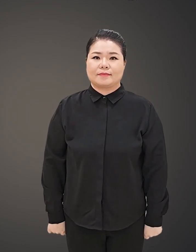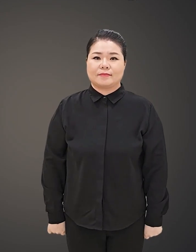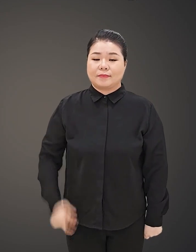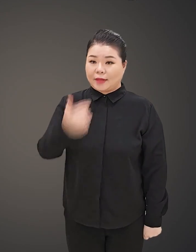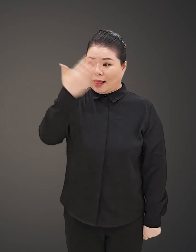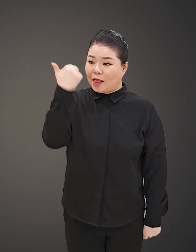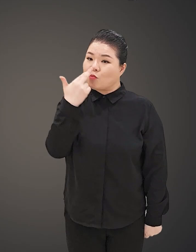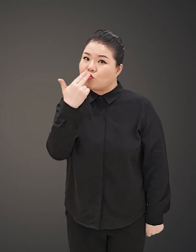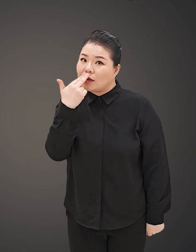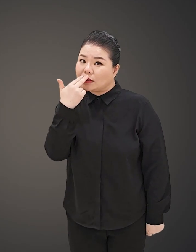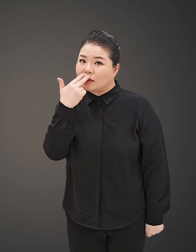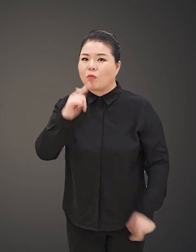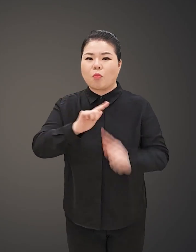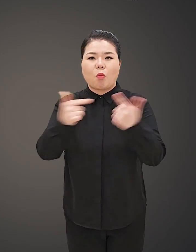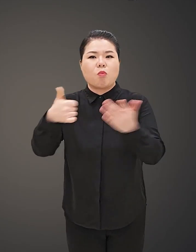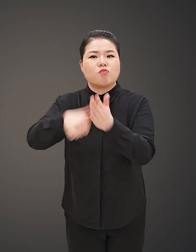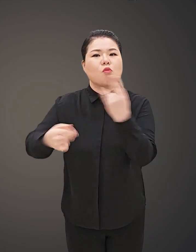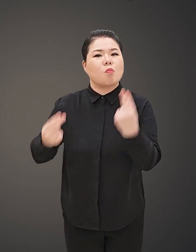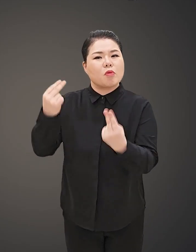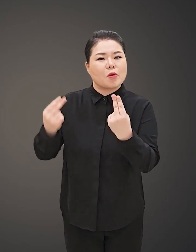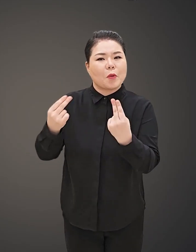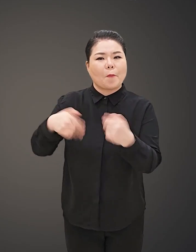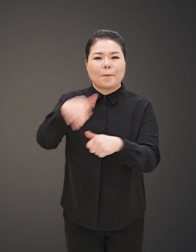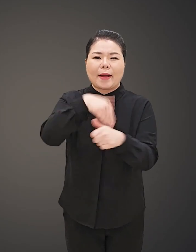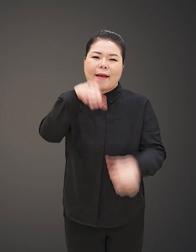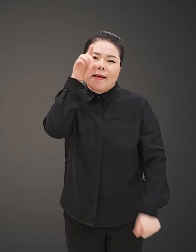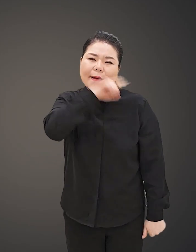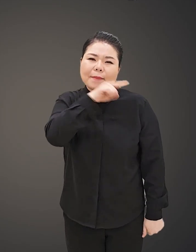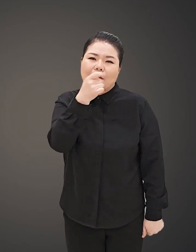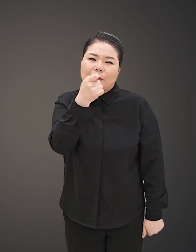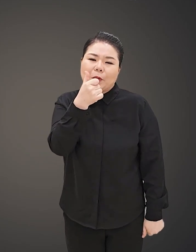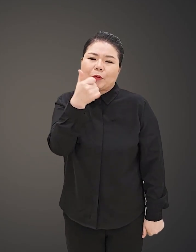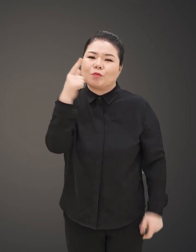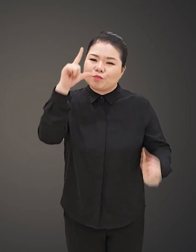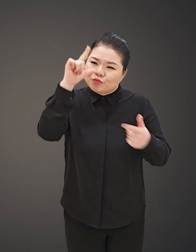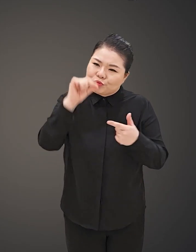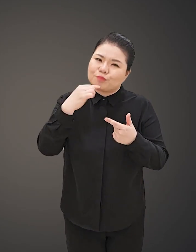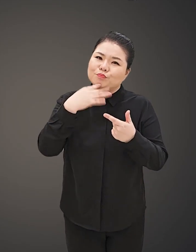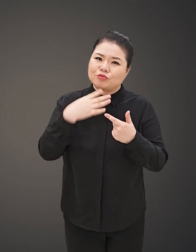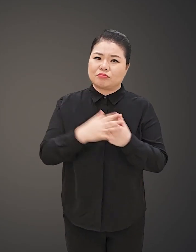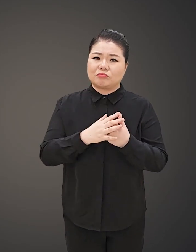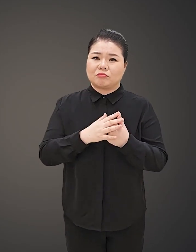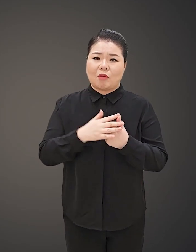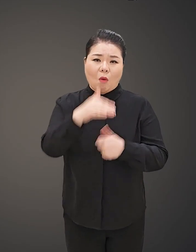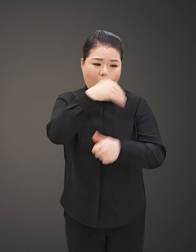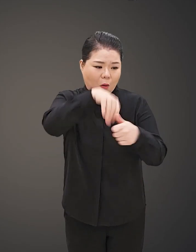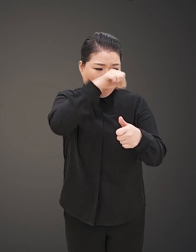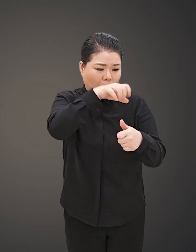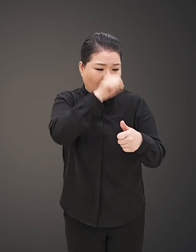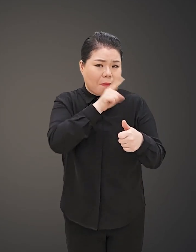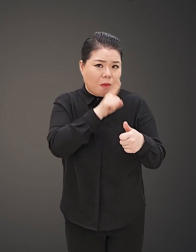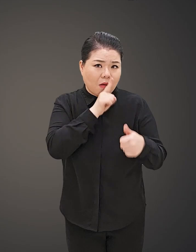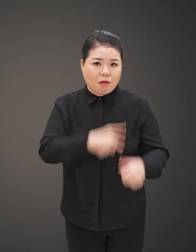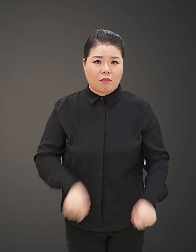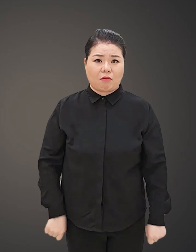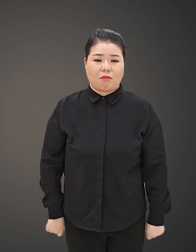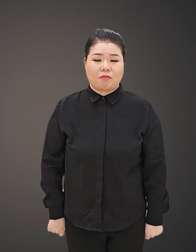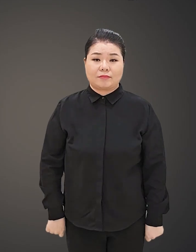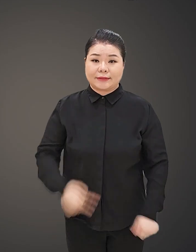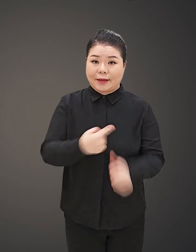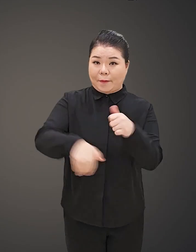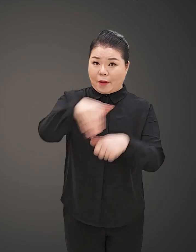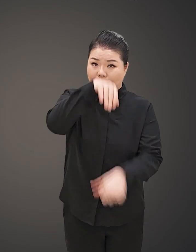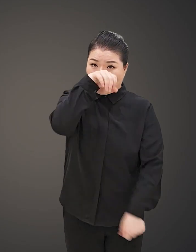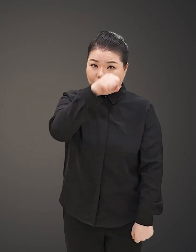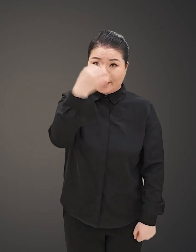이전의 다른 제품에 비해 조금 덜 반환경적인 경우가 대부분인데 이걸 친환경이라고 말합니다. 친환경